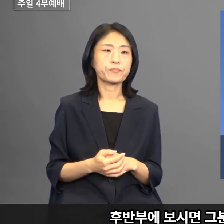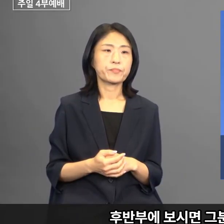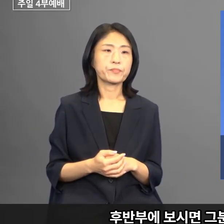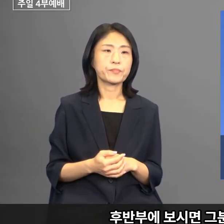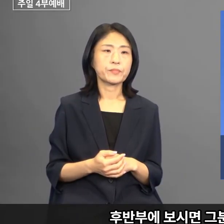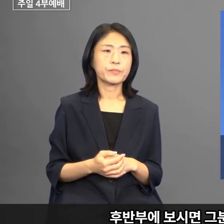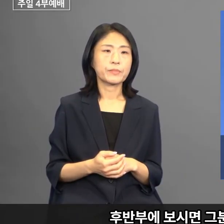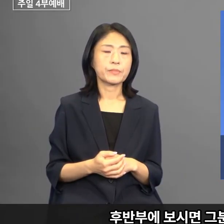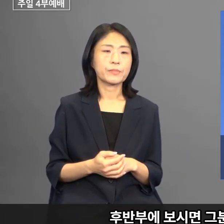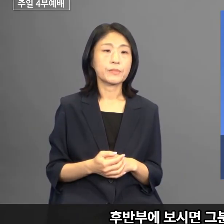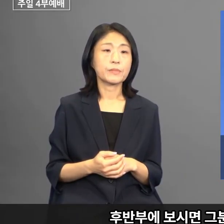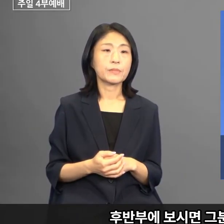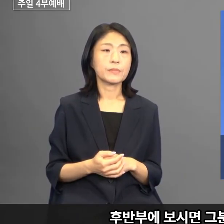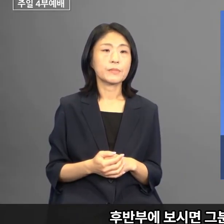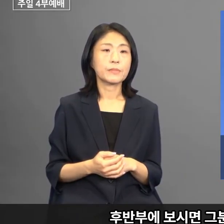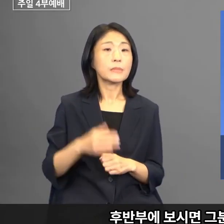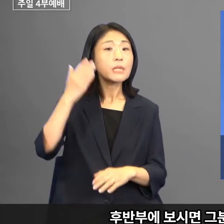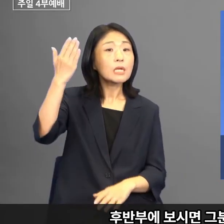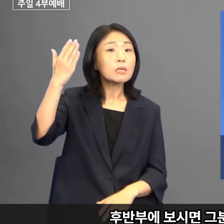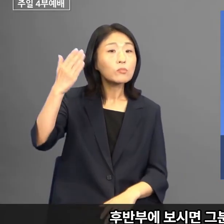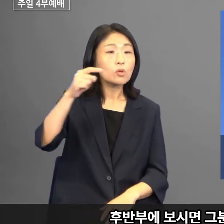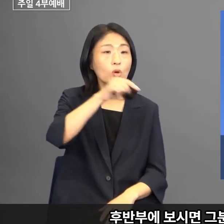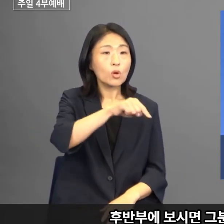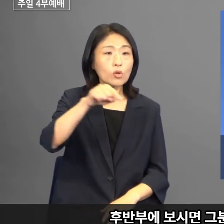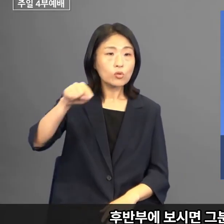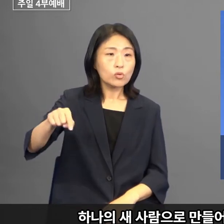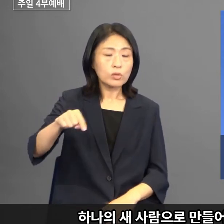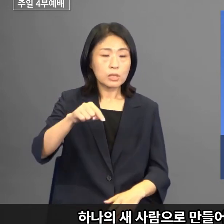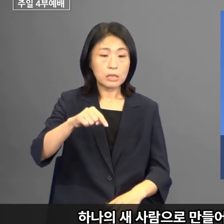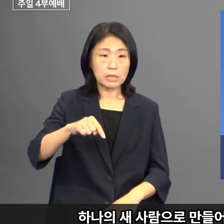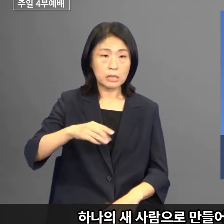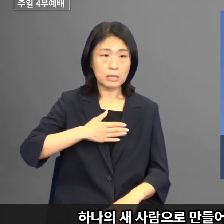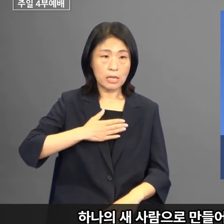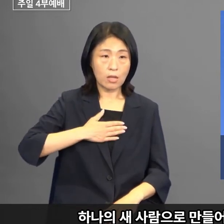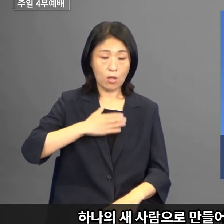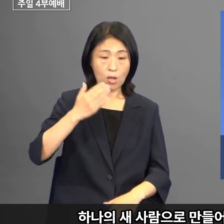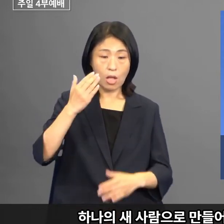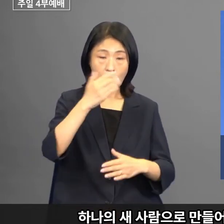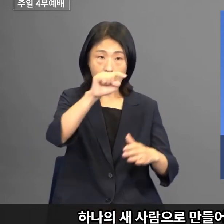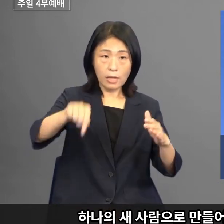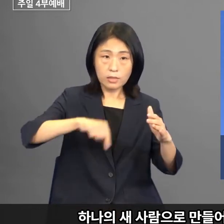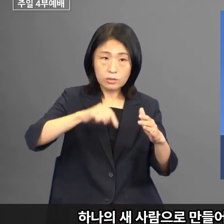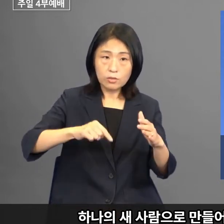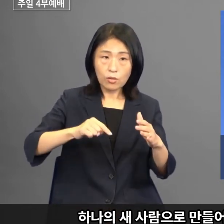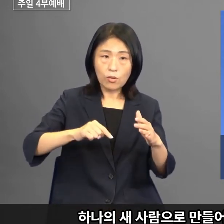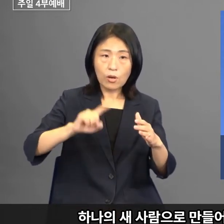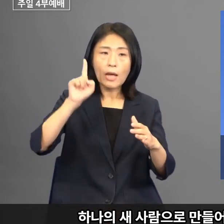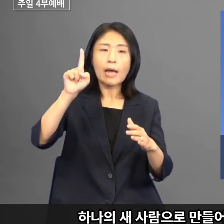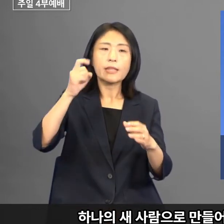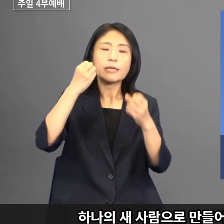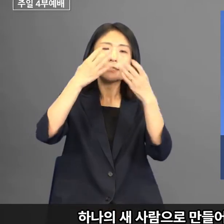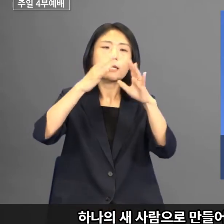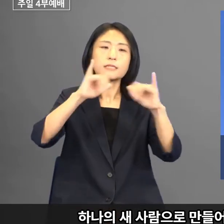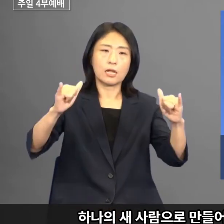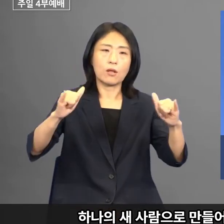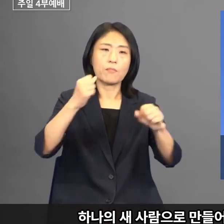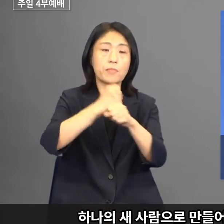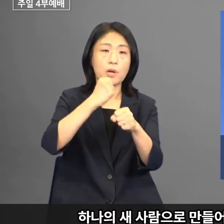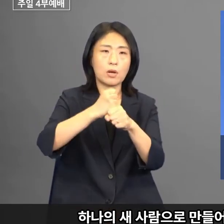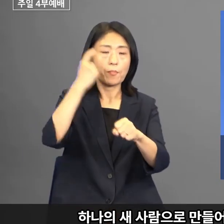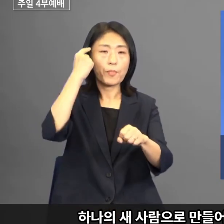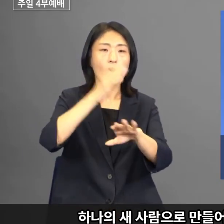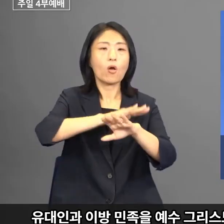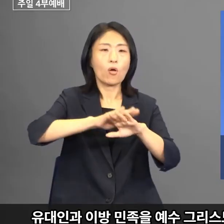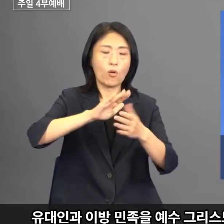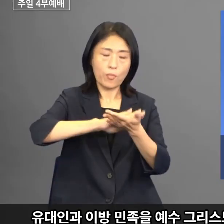후반부에 보시면 그분은 이 둘을 자기 안에서 하나의 새 사람으로 만들어서 평화를